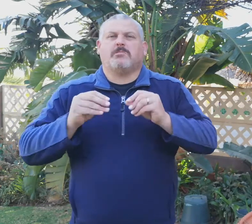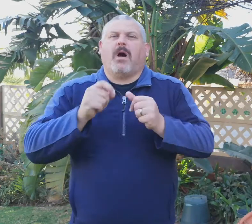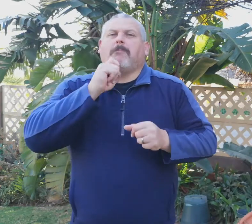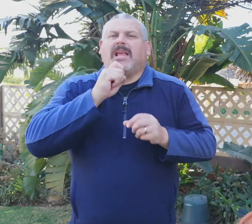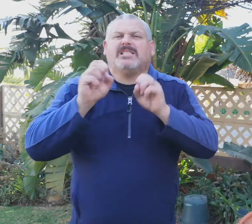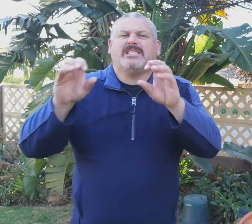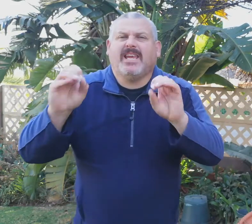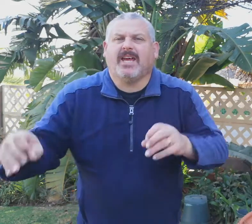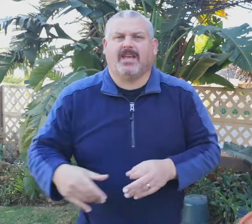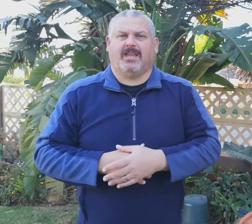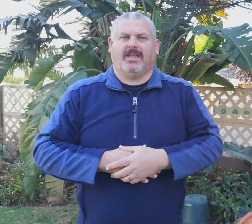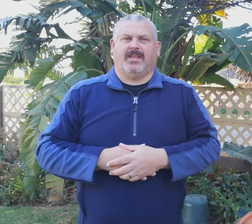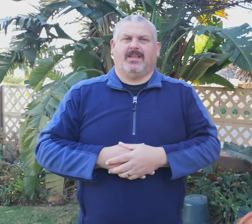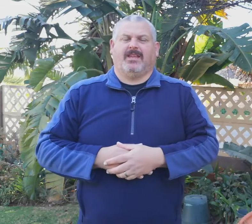Ons maak mense see.